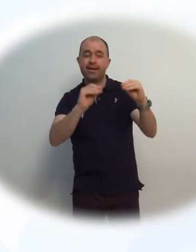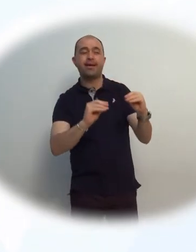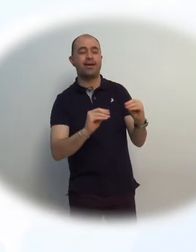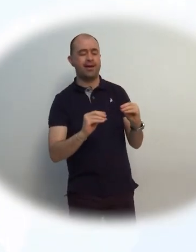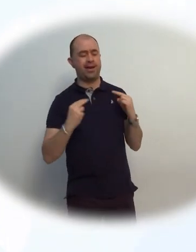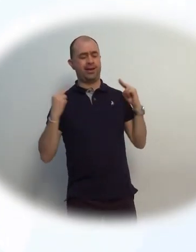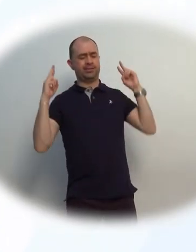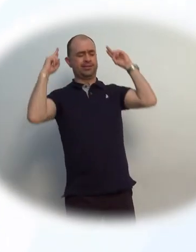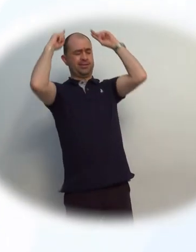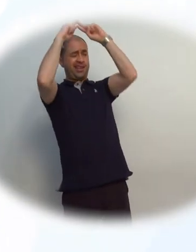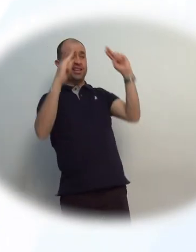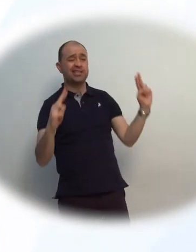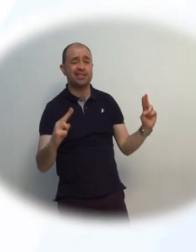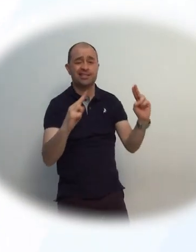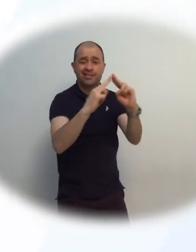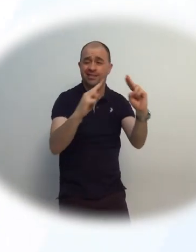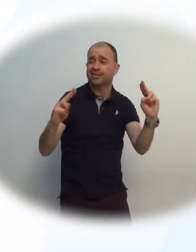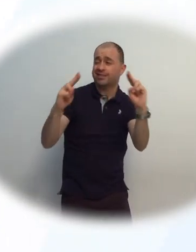todos